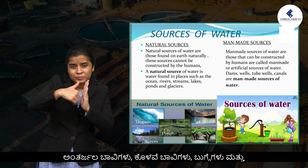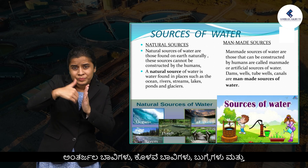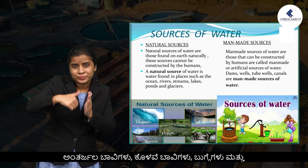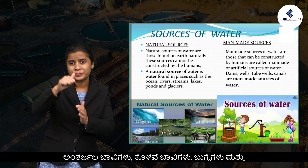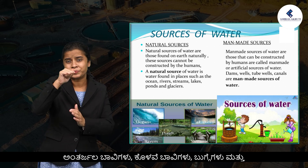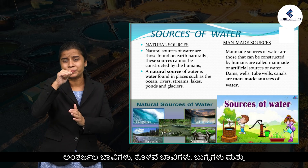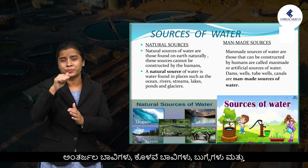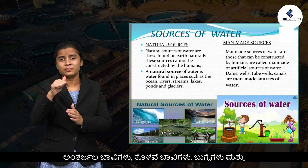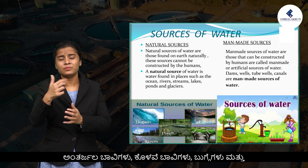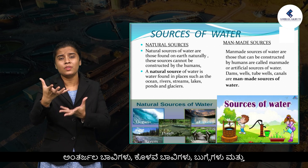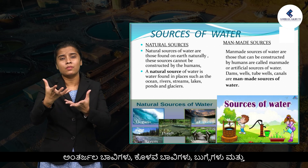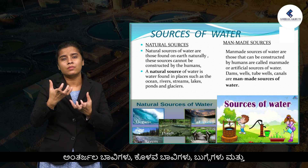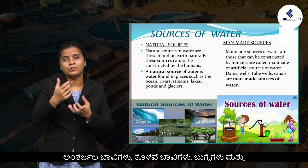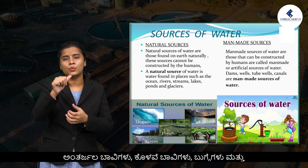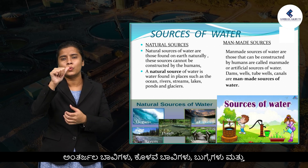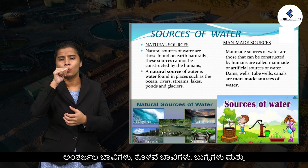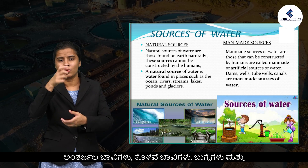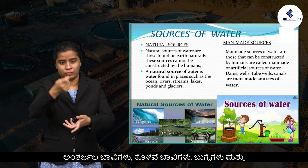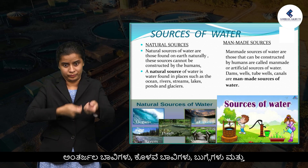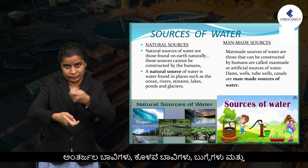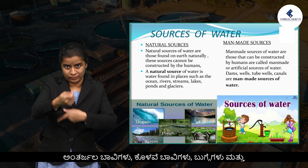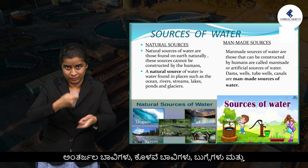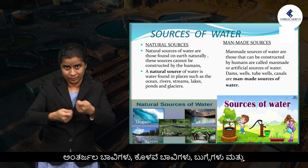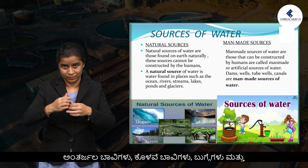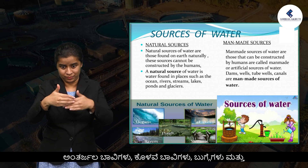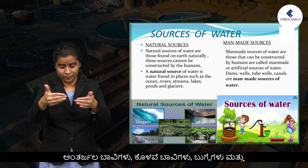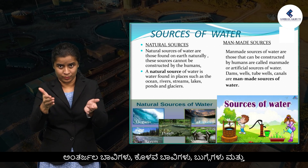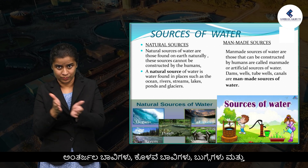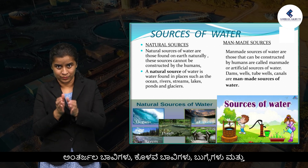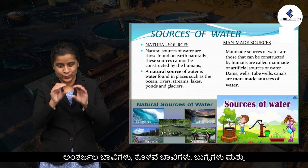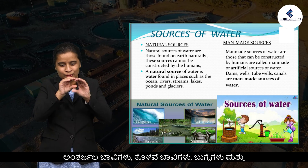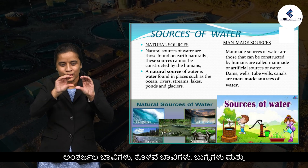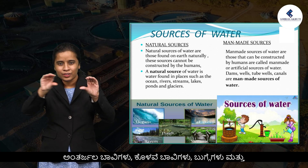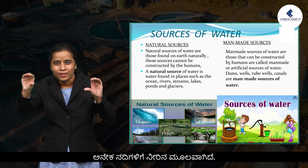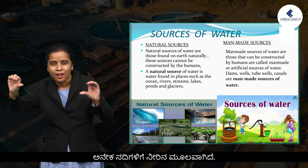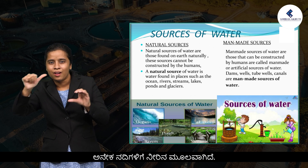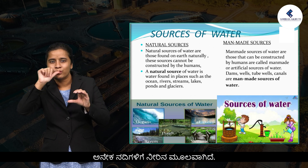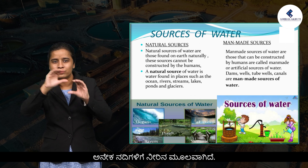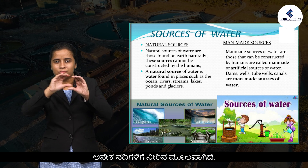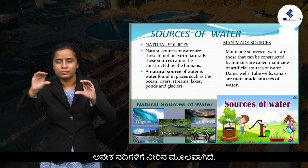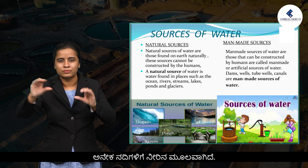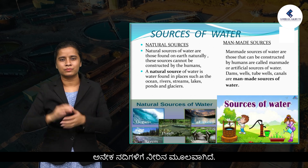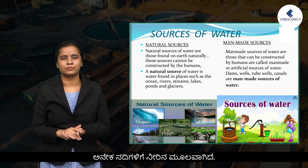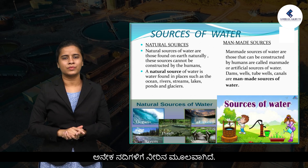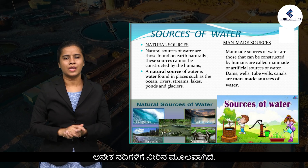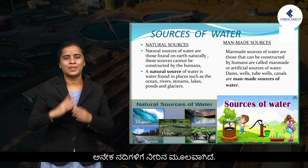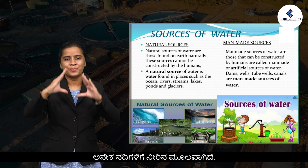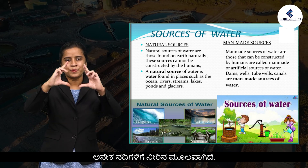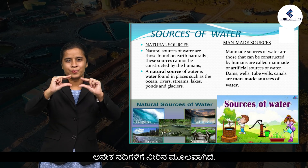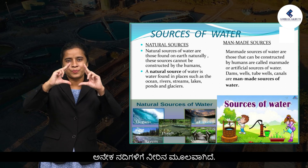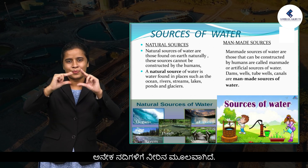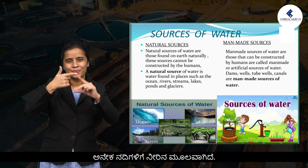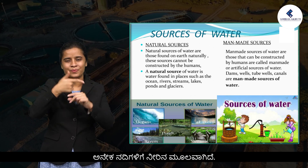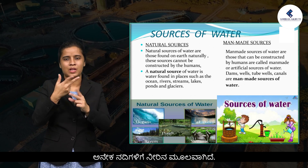ಅಂತರ್ಜಲ ಬಾವಿಗಳು, ಕೊಳವೆ ಬಾವಿಗಳು, ಬುಗ್ಗೆಗಳು ಮತ್ತು ಅನೇಕ ನದಿಗಳಿಗೆ